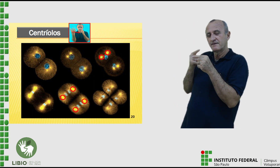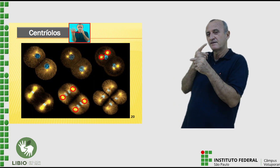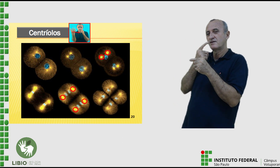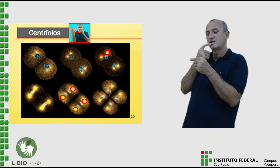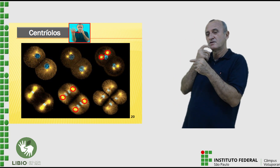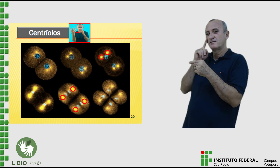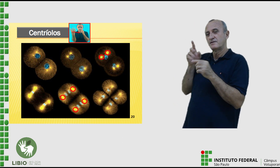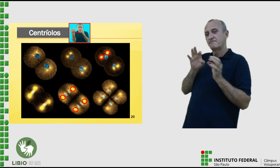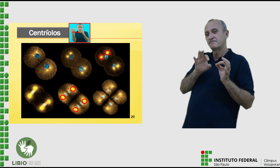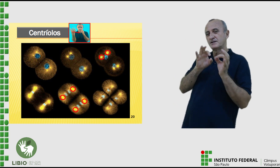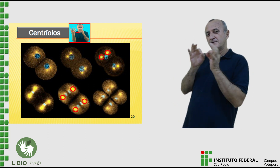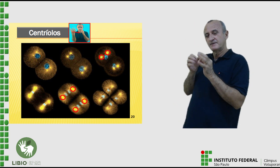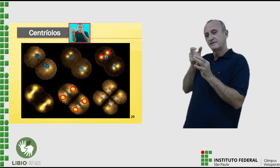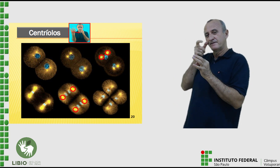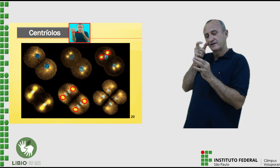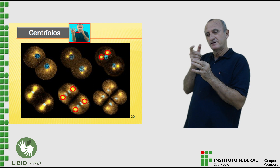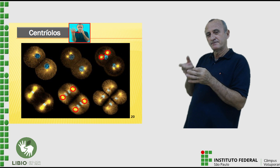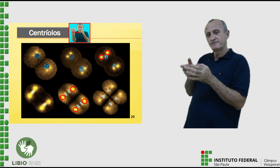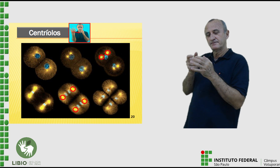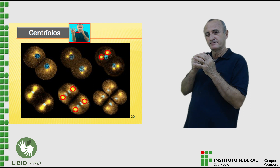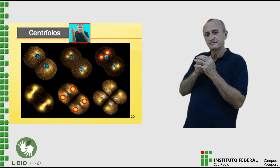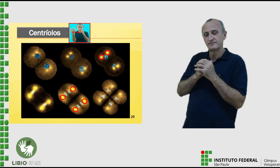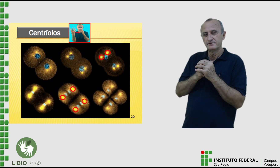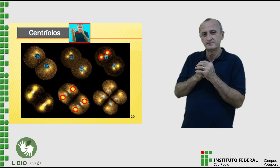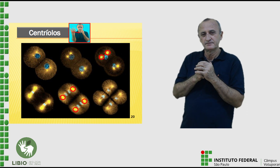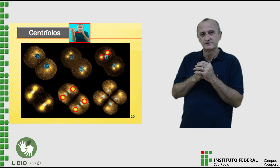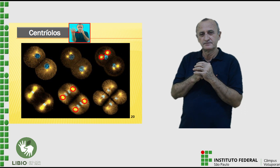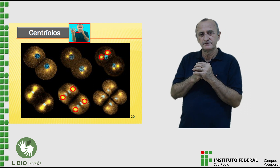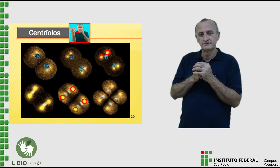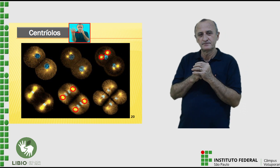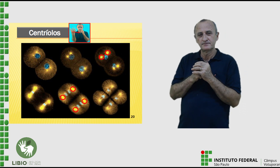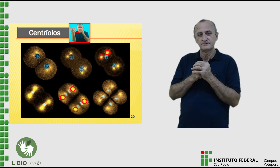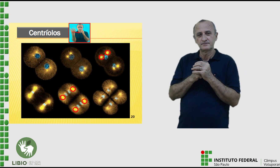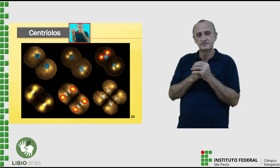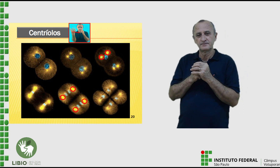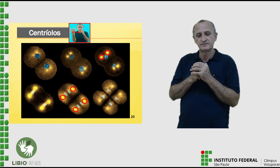circulados em vermelho na figura. Veja.